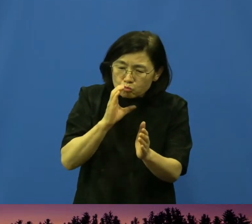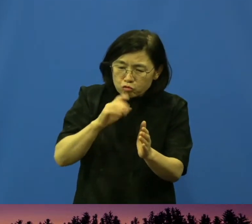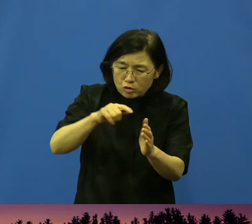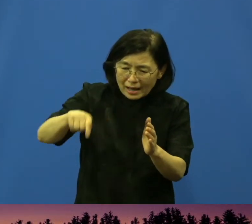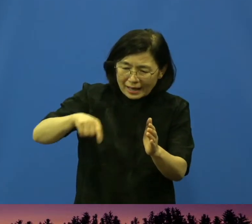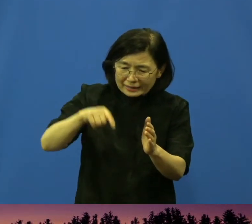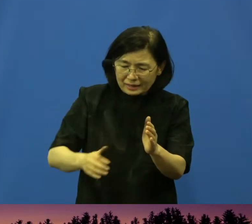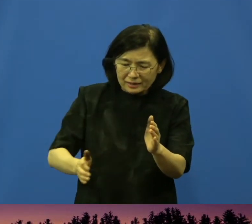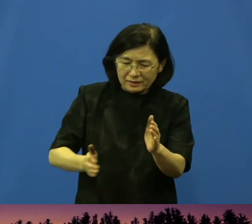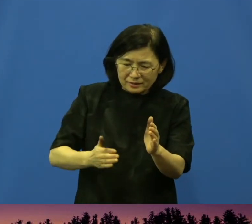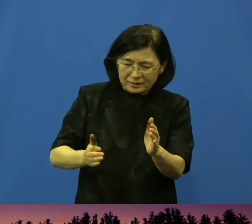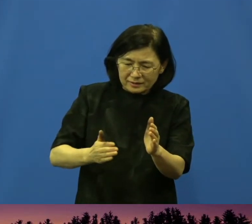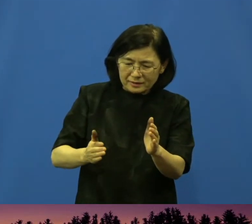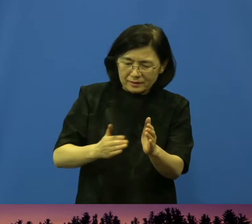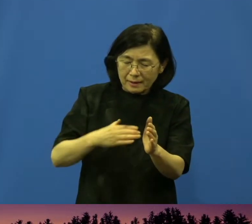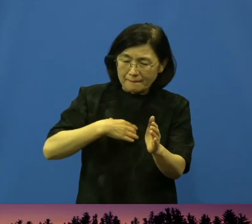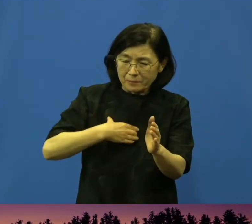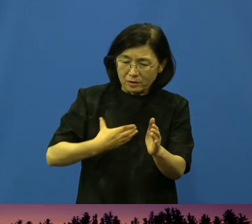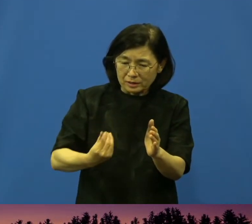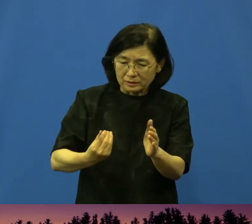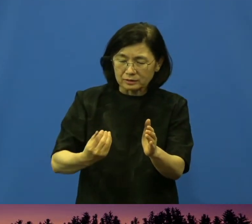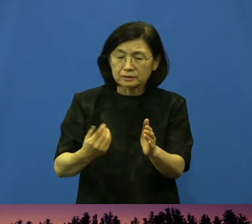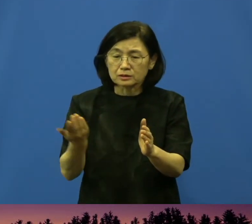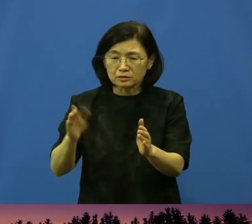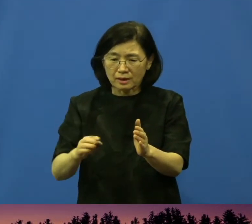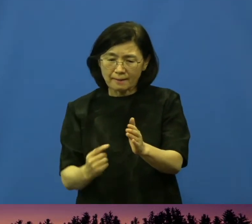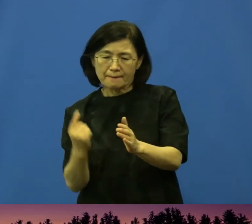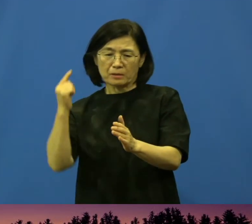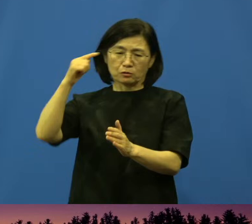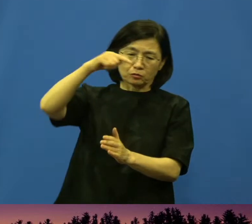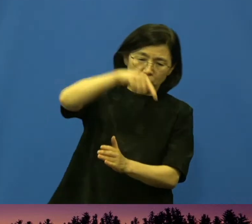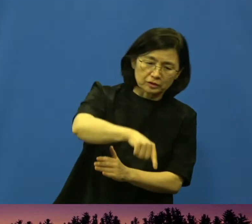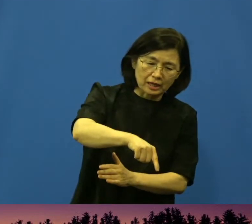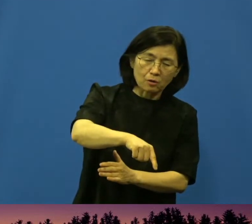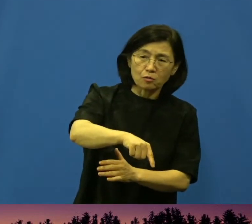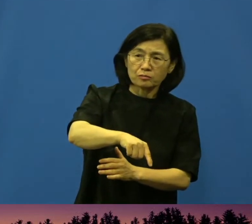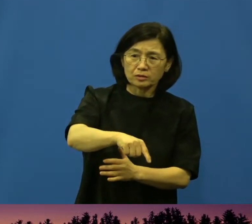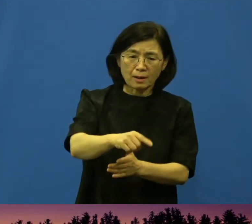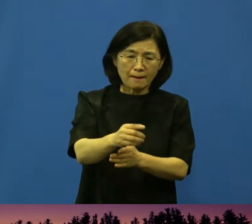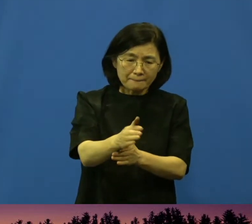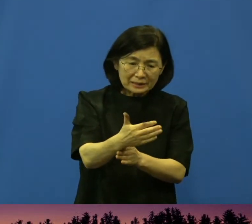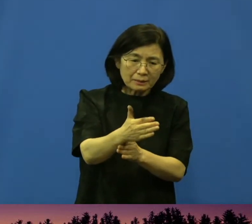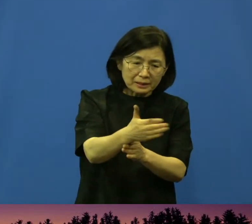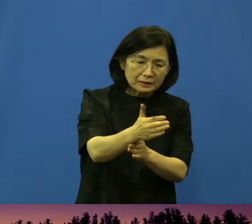수 있지만 오래 못 가서 죽는 거예요.